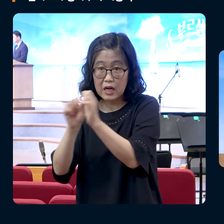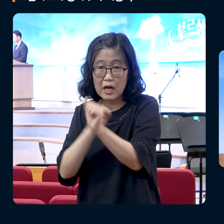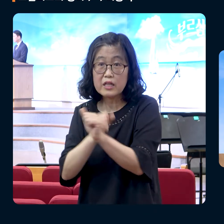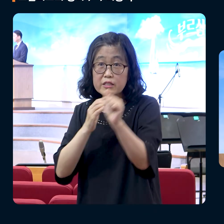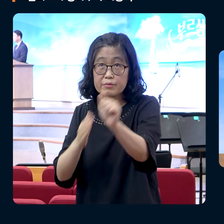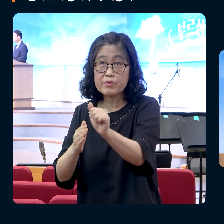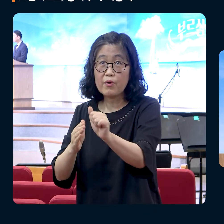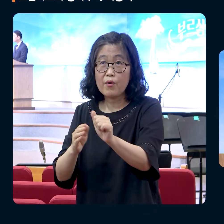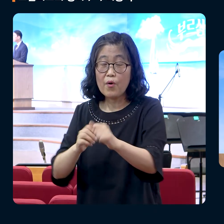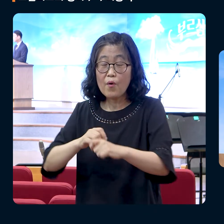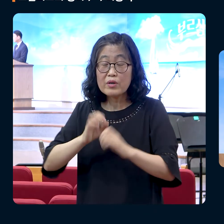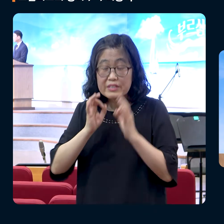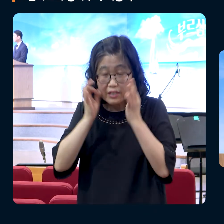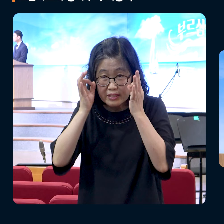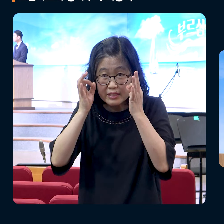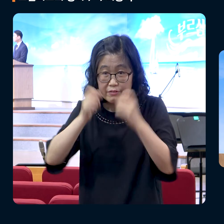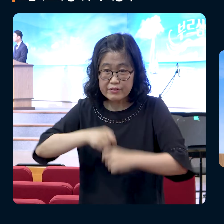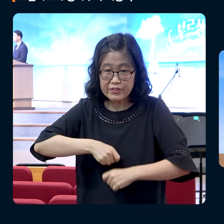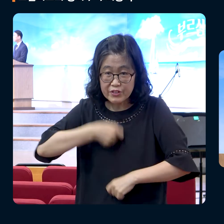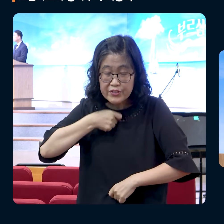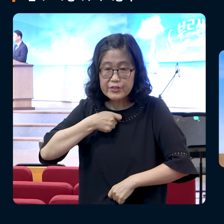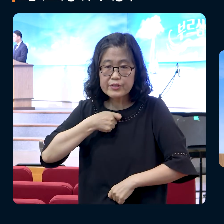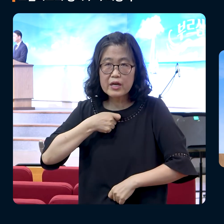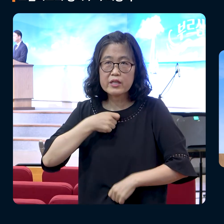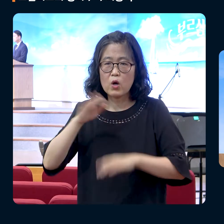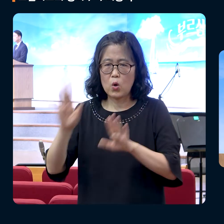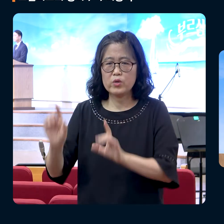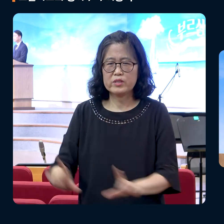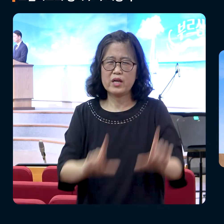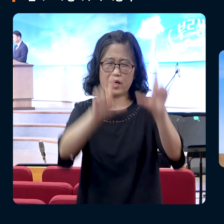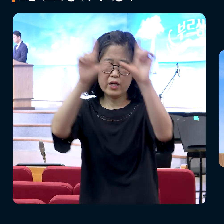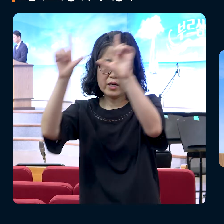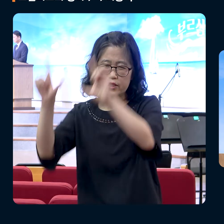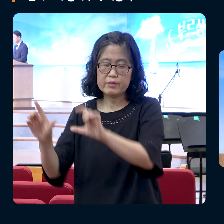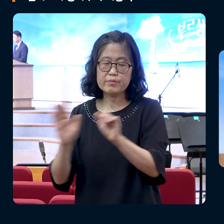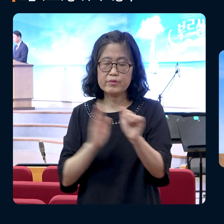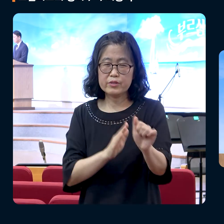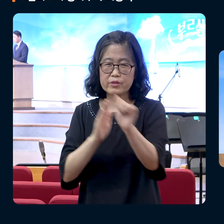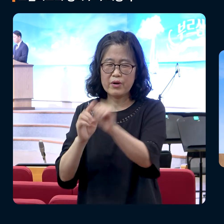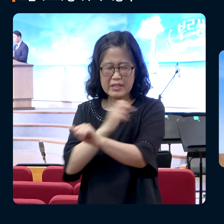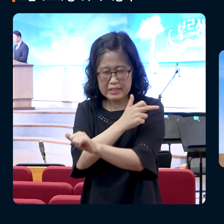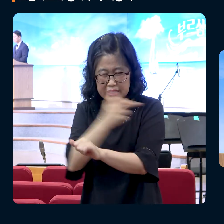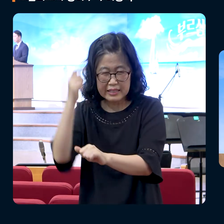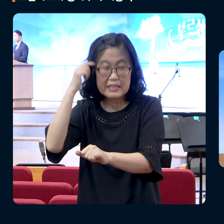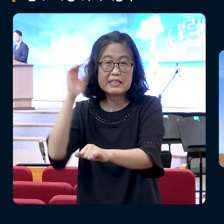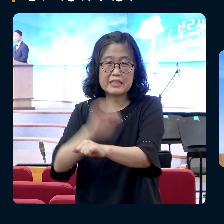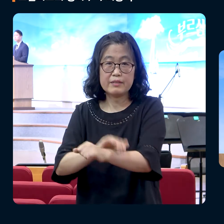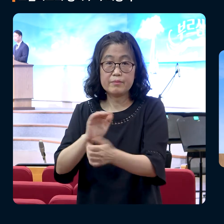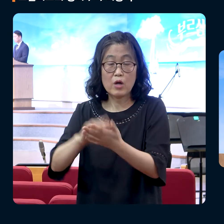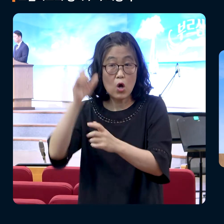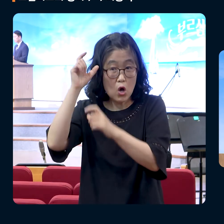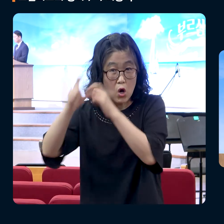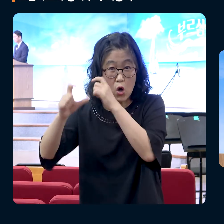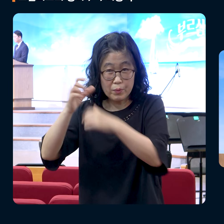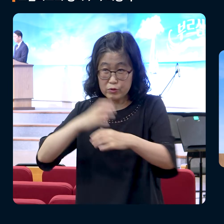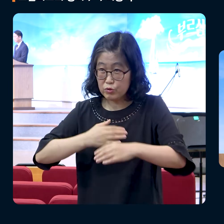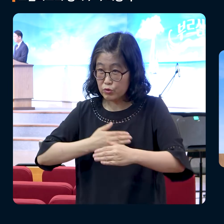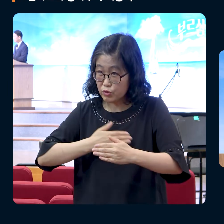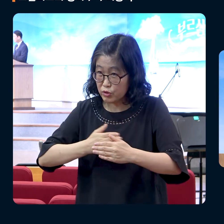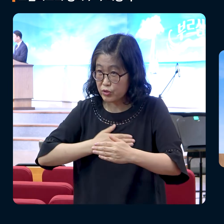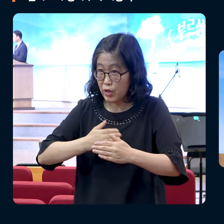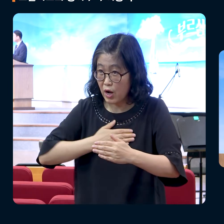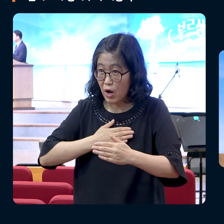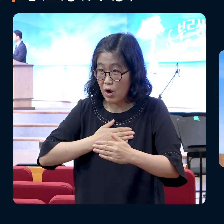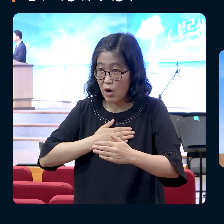성실하고 정직하게 오늘을 살아가는 것이 큰 지혜인 줄로 믿습니다. 고민과 걱정, 두려움과